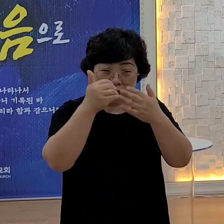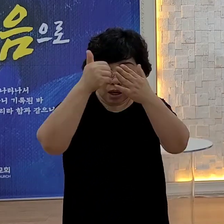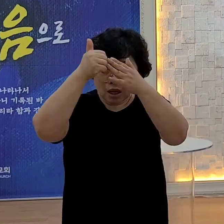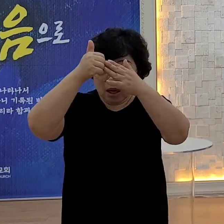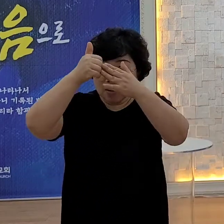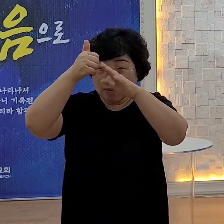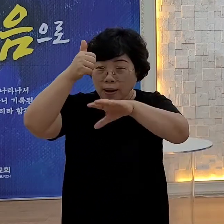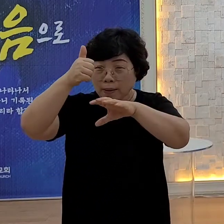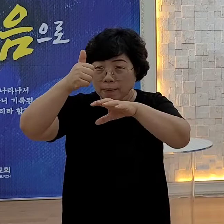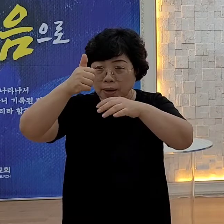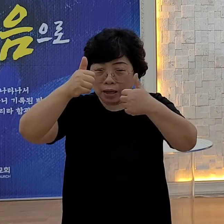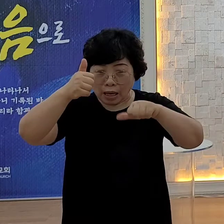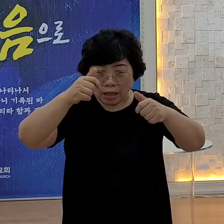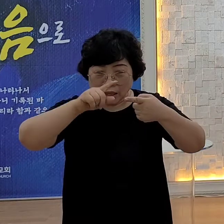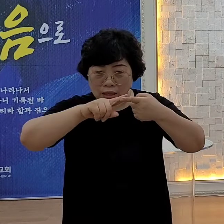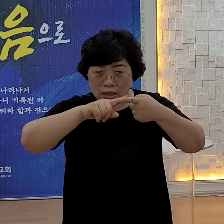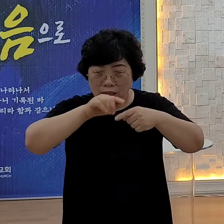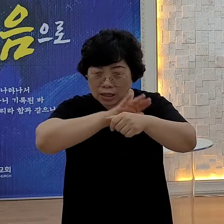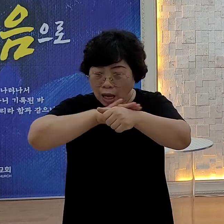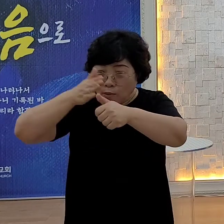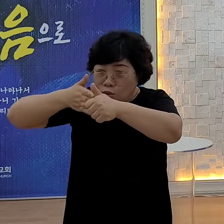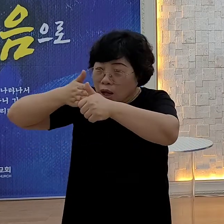되었어요. 역효과를 낳았어요.